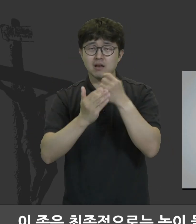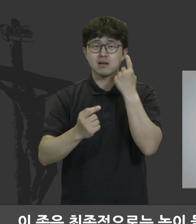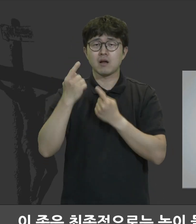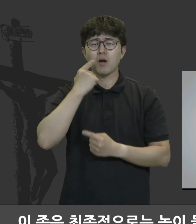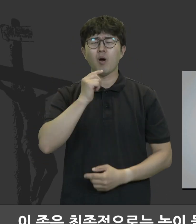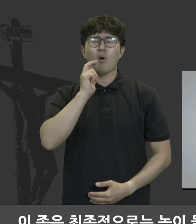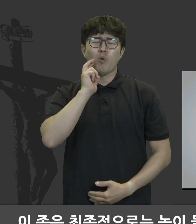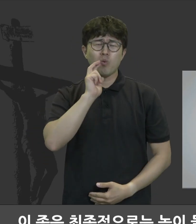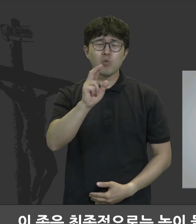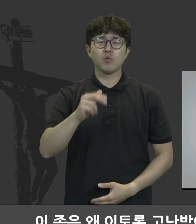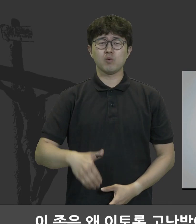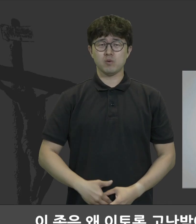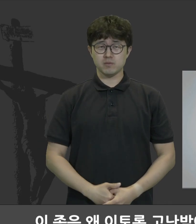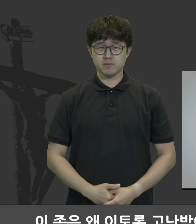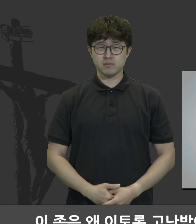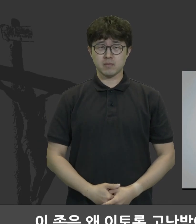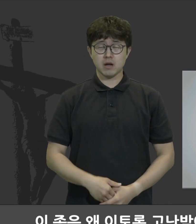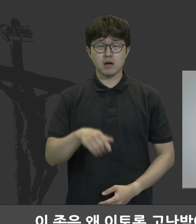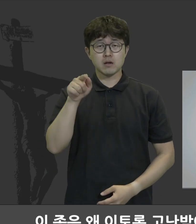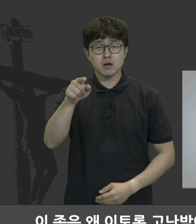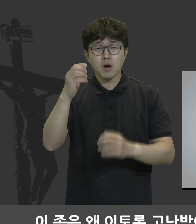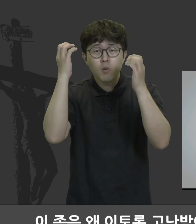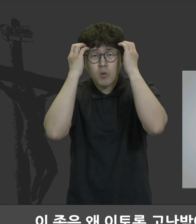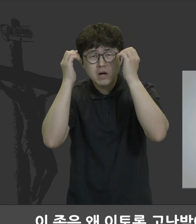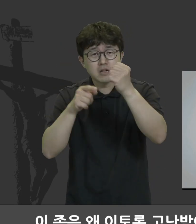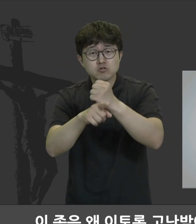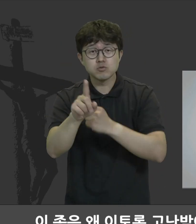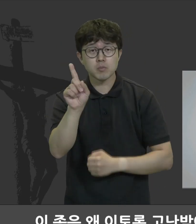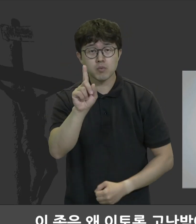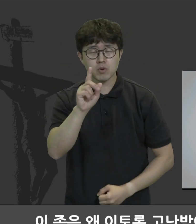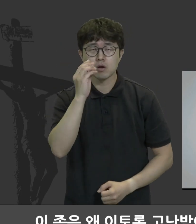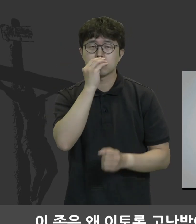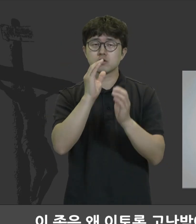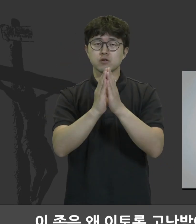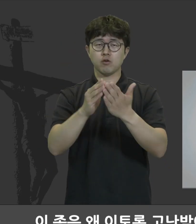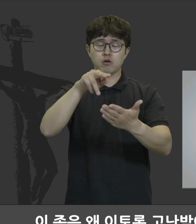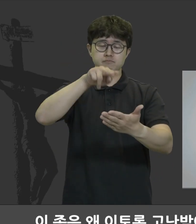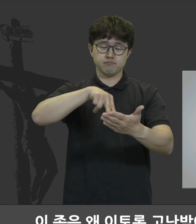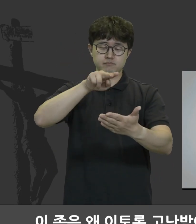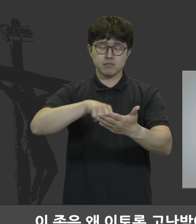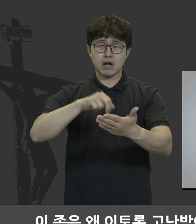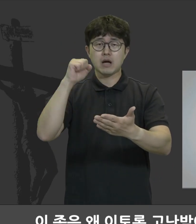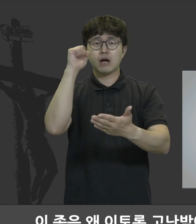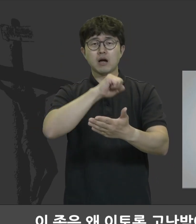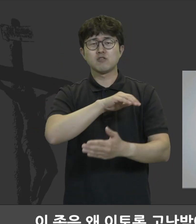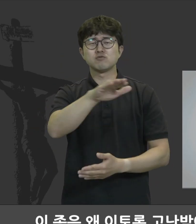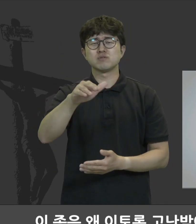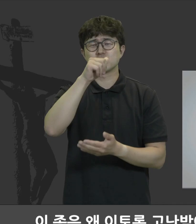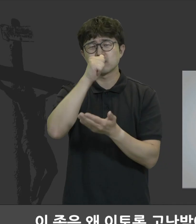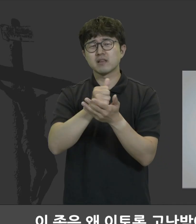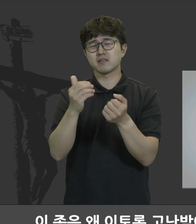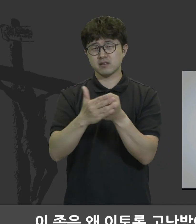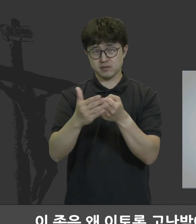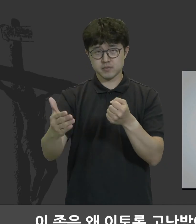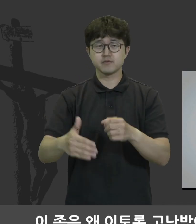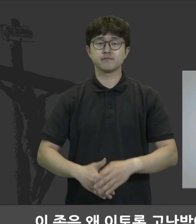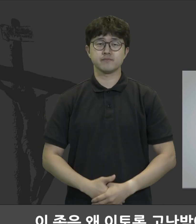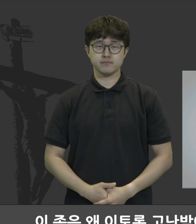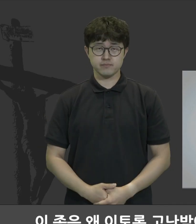입습니다. 이 종은 왜 이토록 고난받아야 하는 걸까요? 성경은 그 이유가 바로 우리